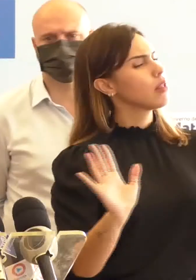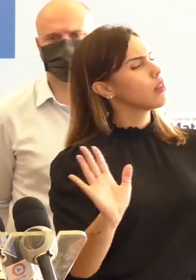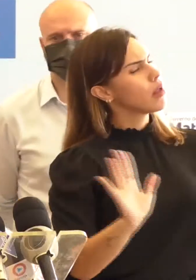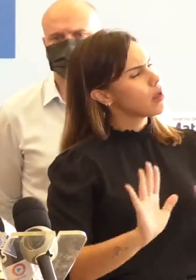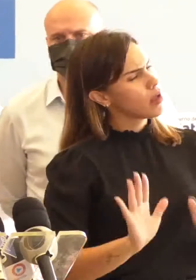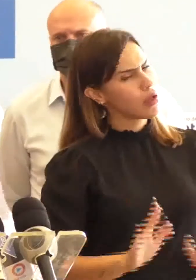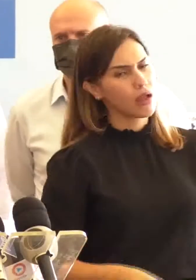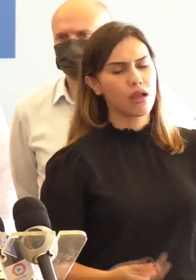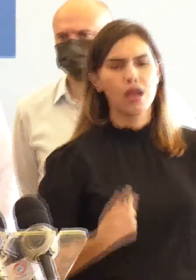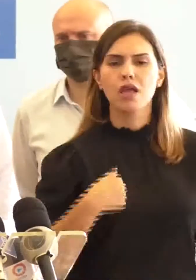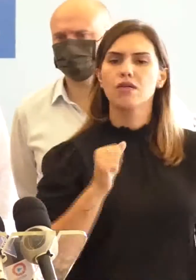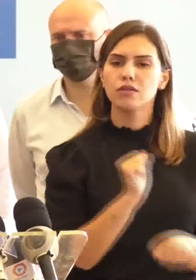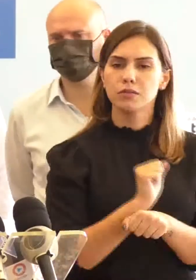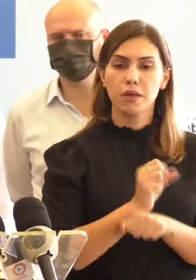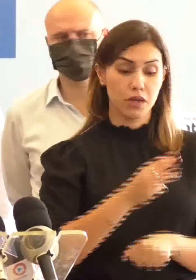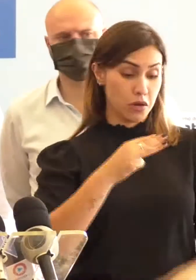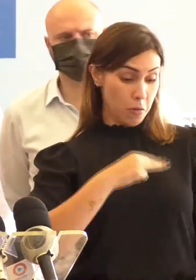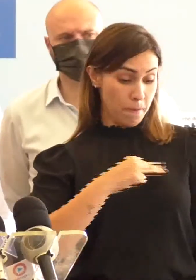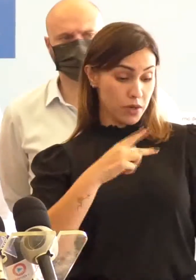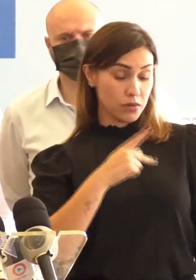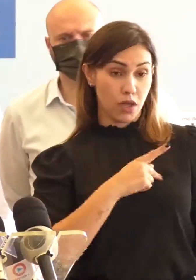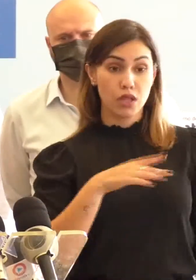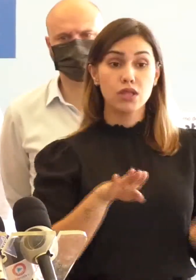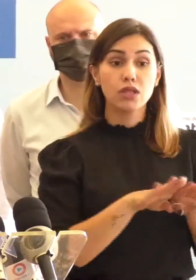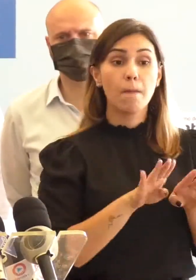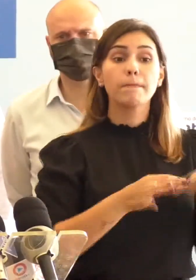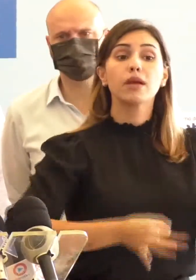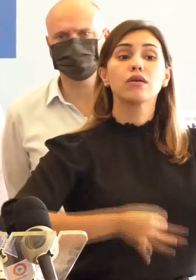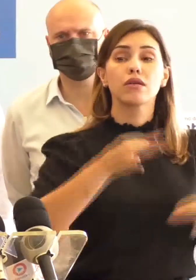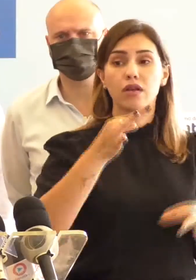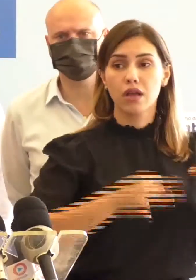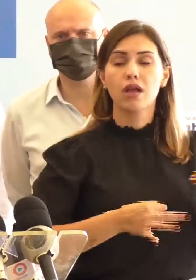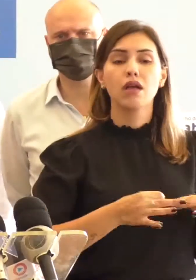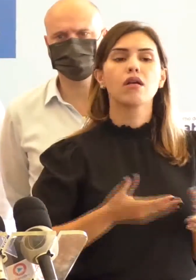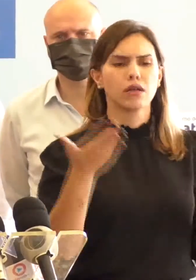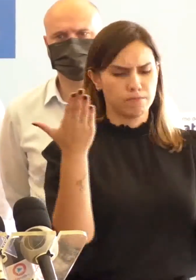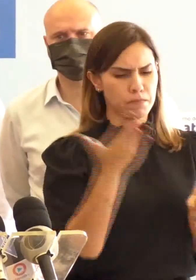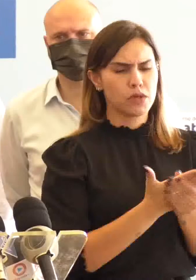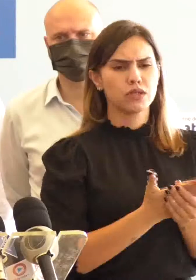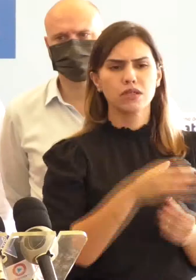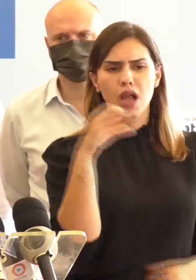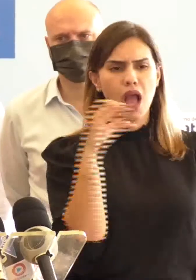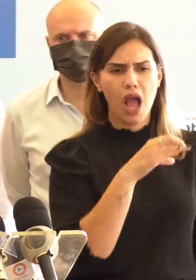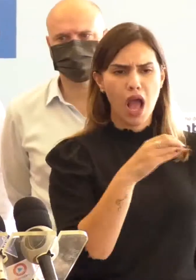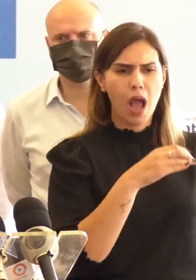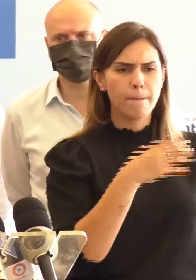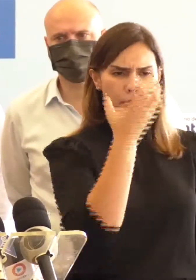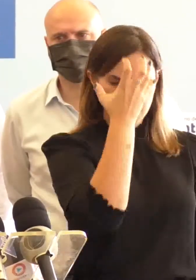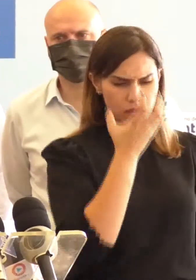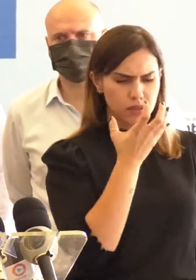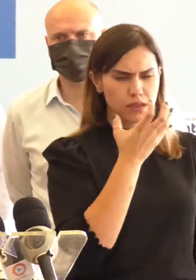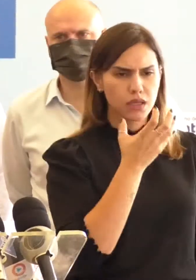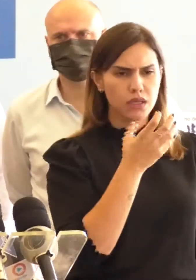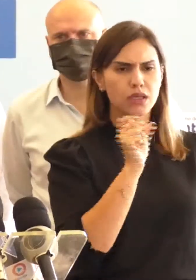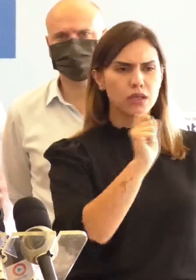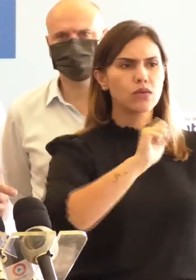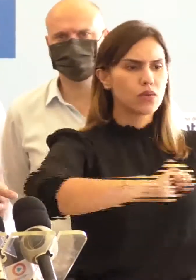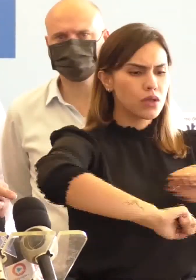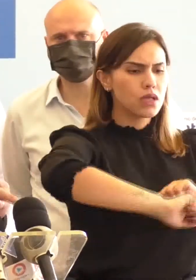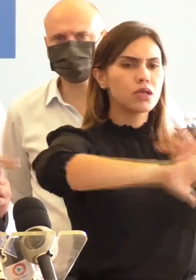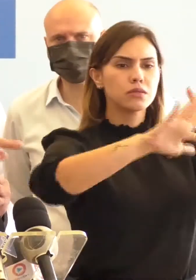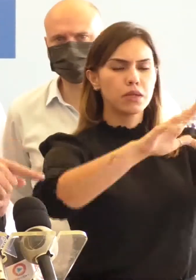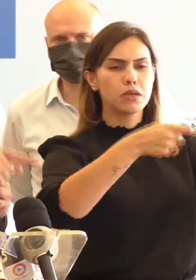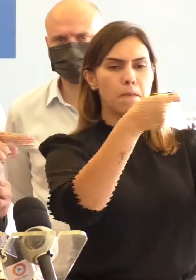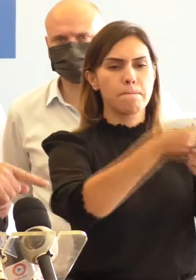todo mundo. Eu espero que o Ministério Público e o Tribunal de Contas ajam com rapidez e com celeridade, e esclareça e